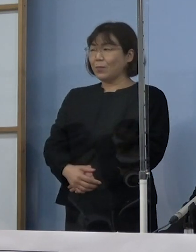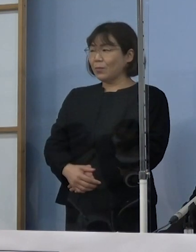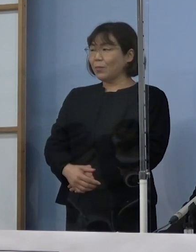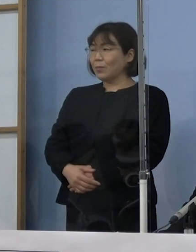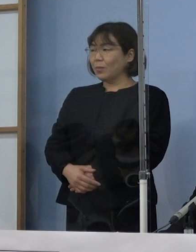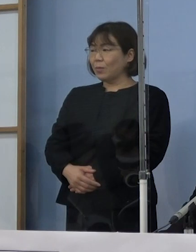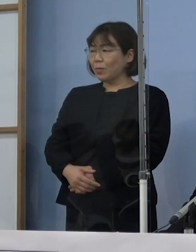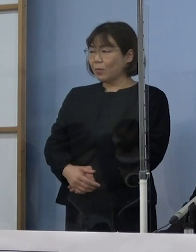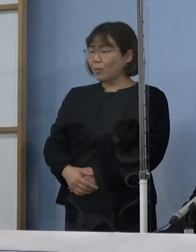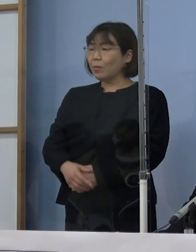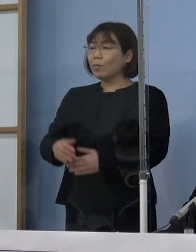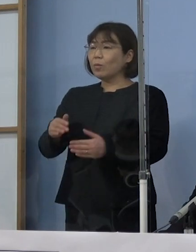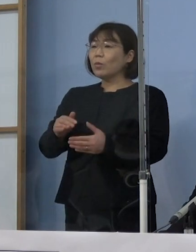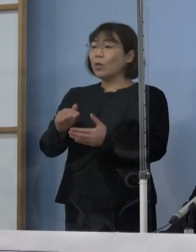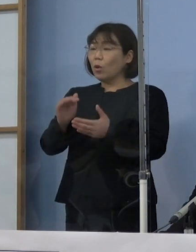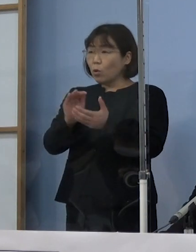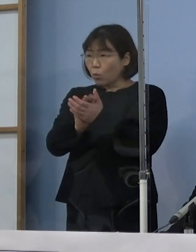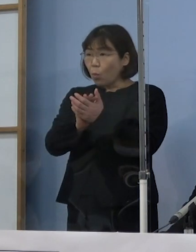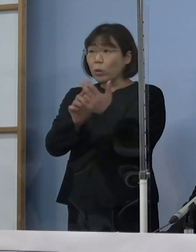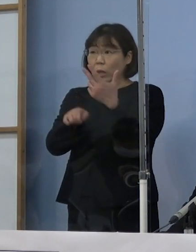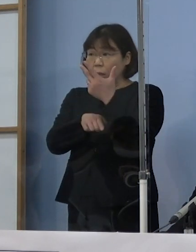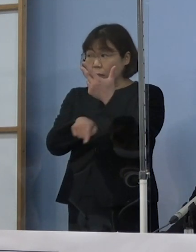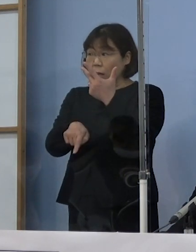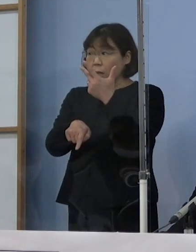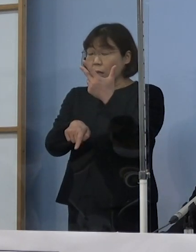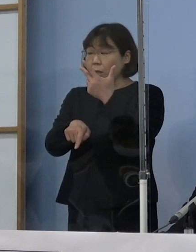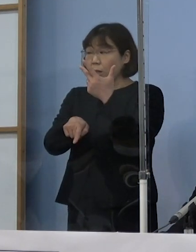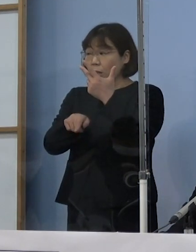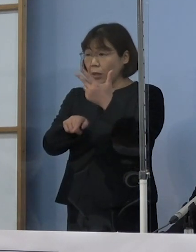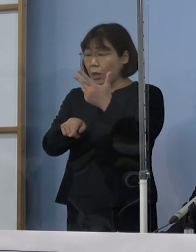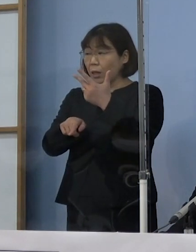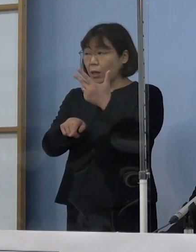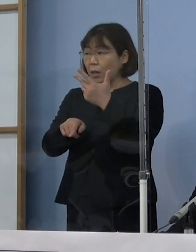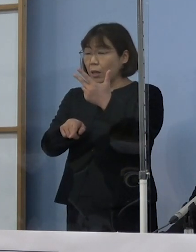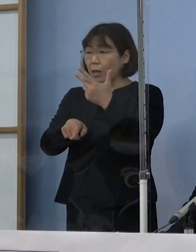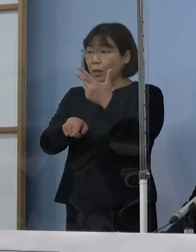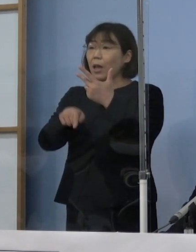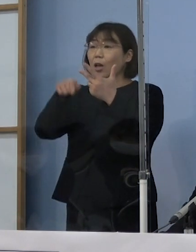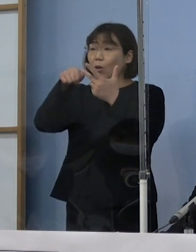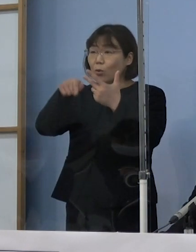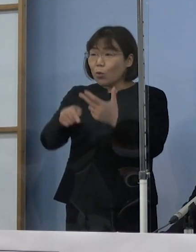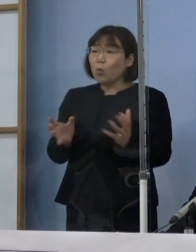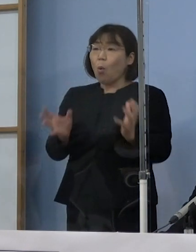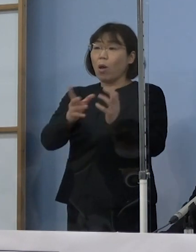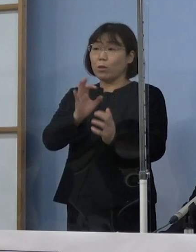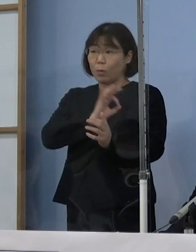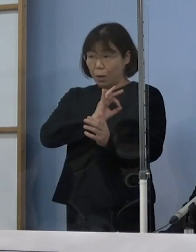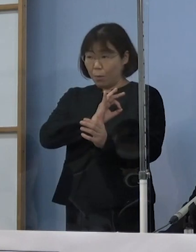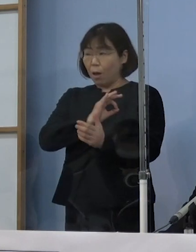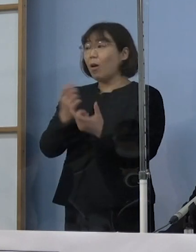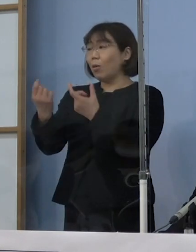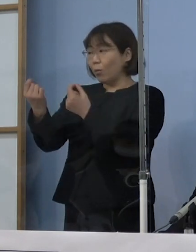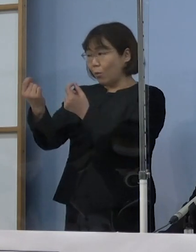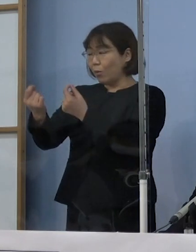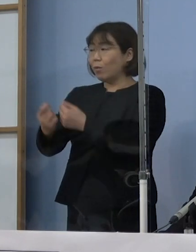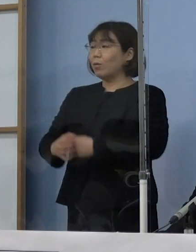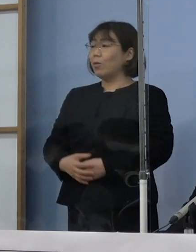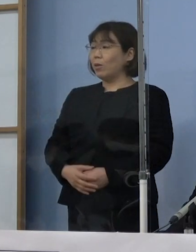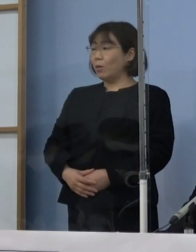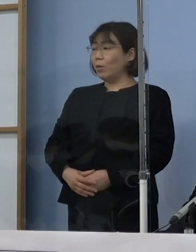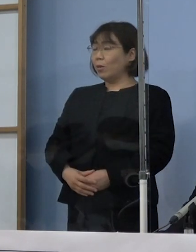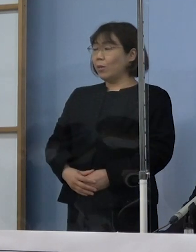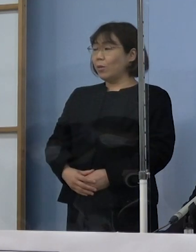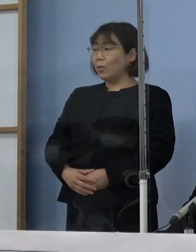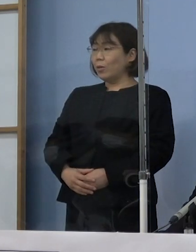そういうのが。じゃあ、その次7人の人が、そのメンバーだったっ。 そうですね。 わか